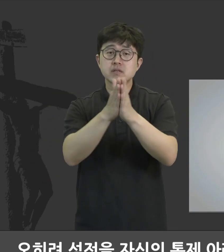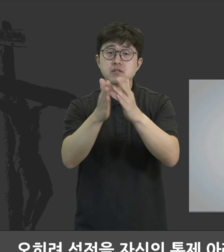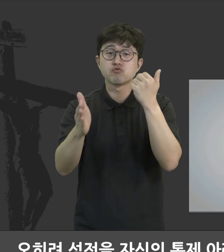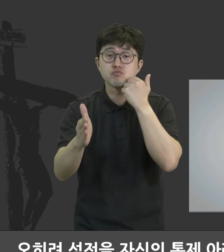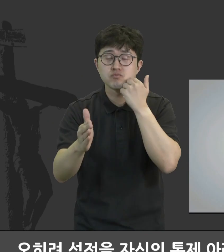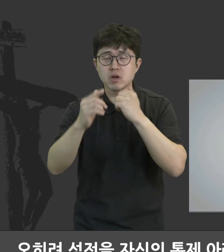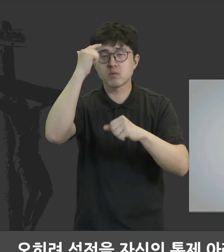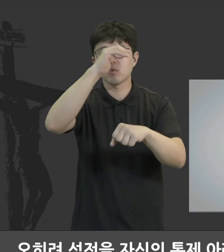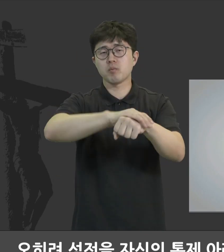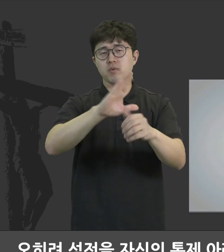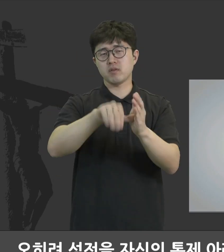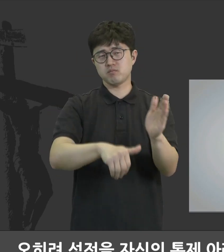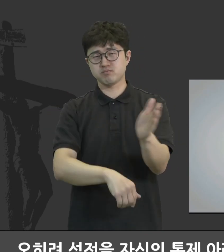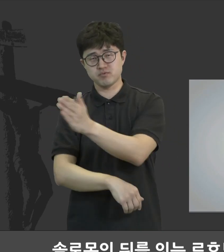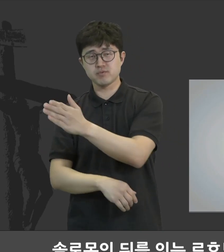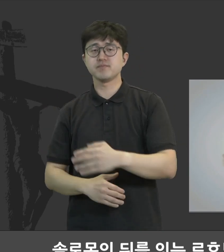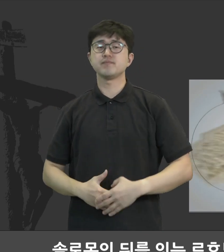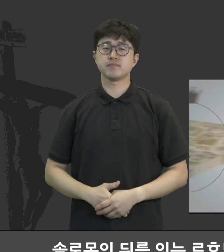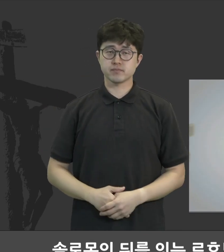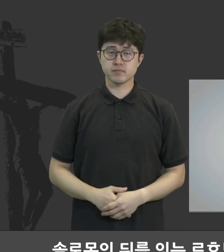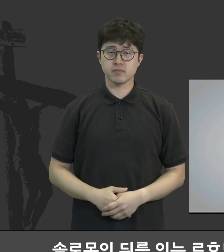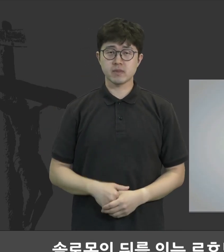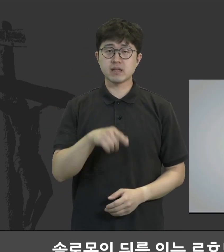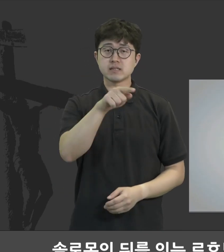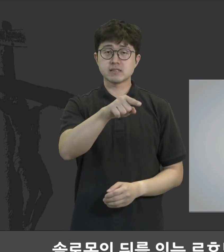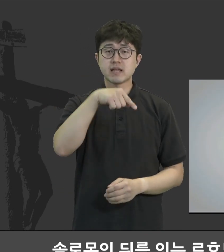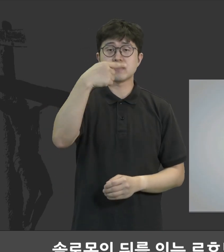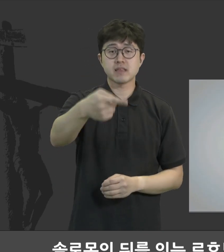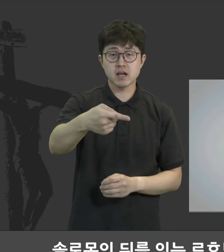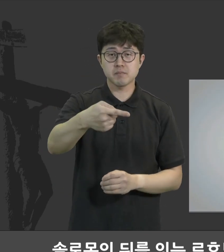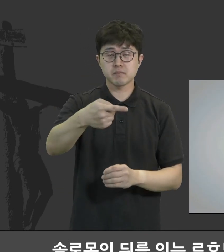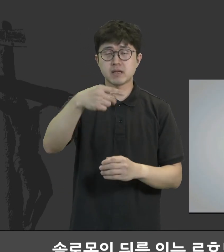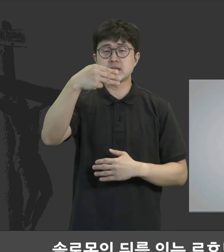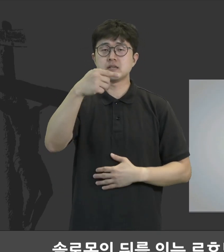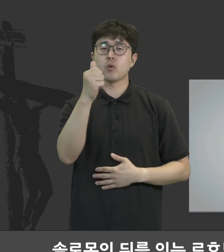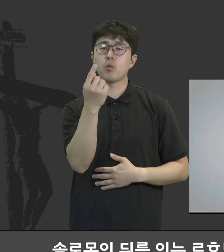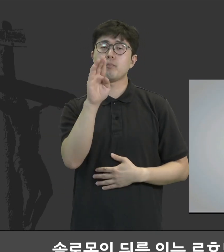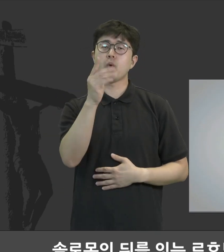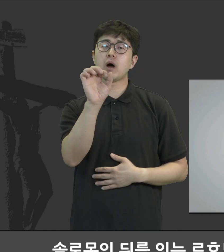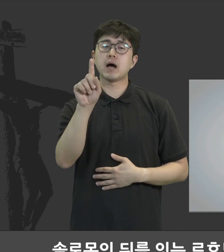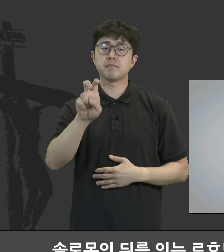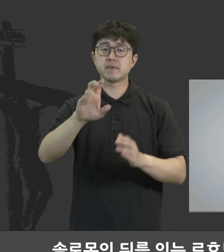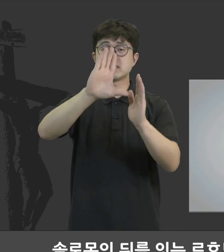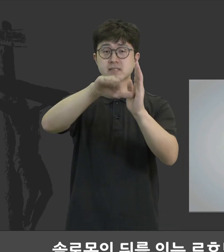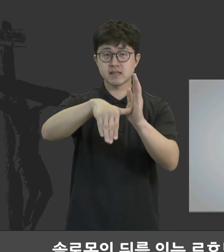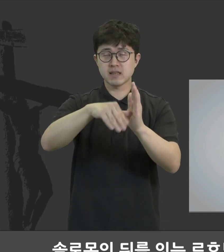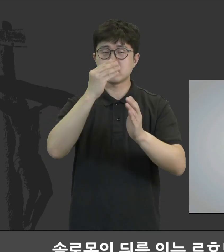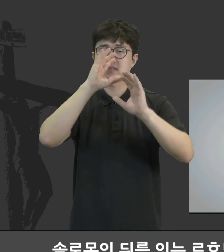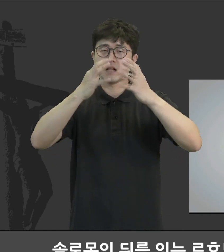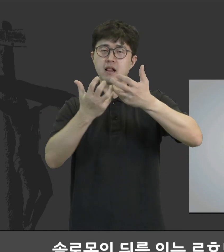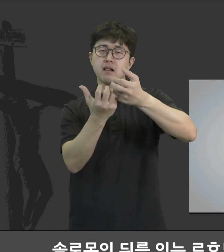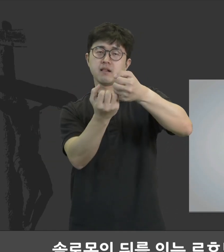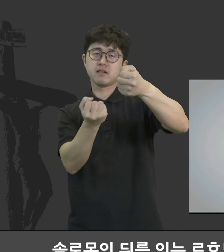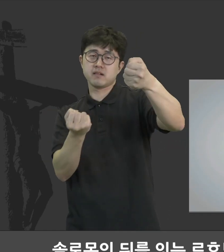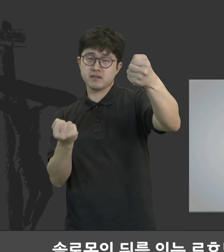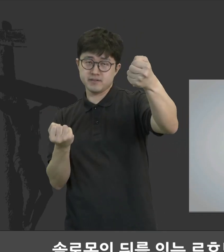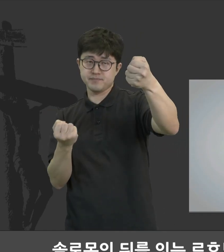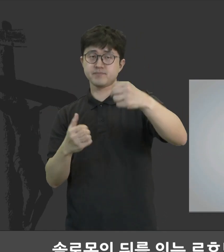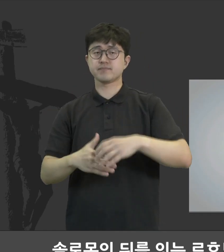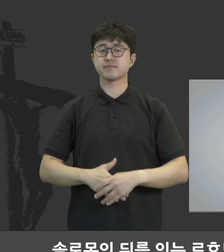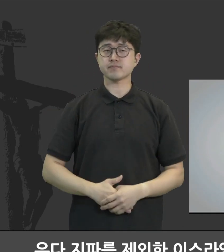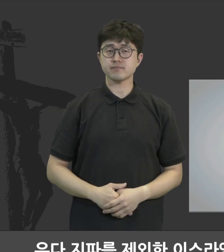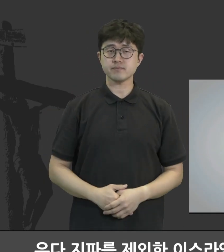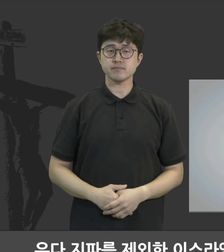나타나기 시작한 것이죠. 솔로몬의 뒤를 잇는 르호보암 시대에 이스라엘 왕국은 둘로 나뉘고